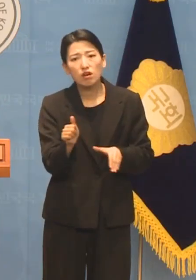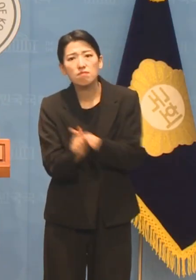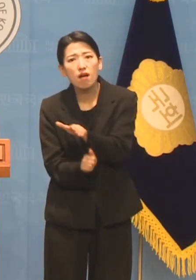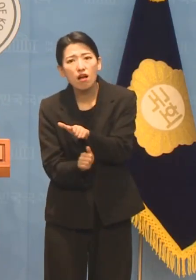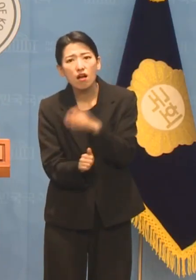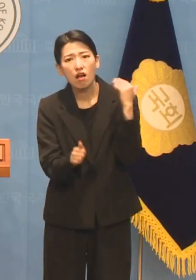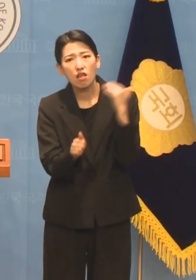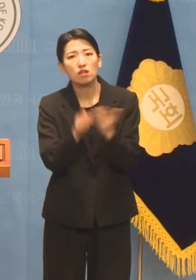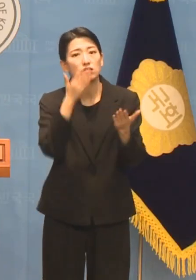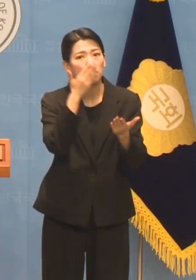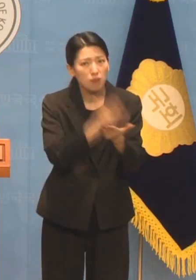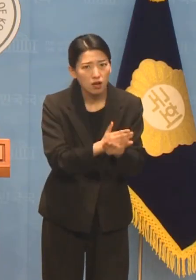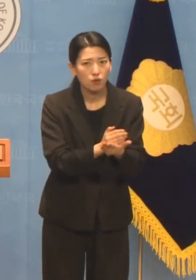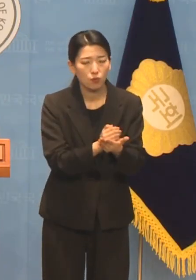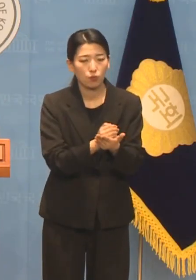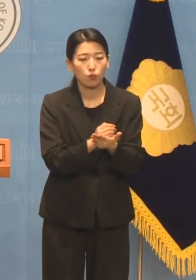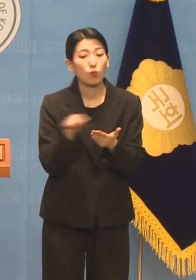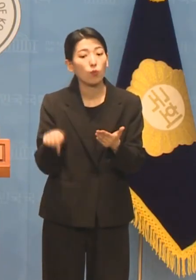연판장을 수용해야 합니다.